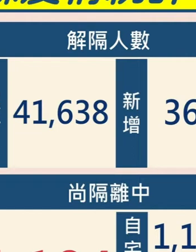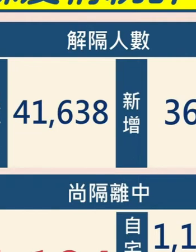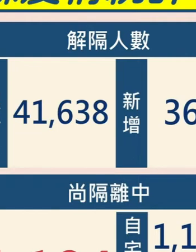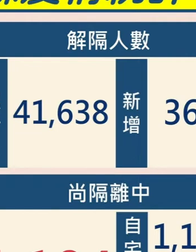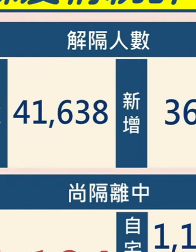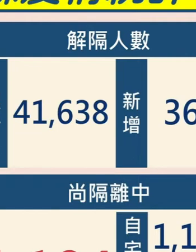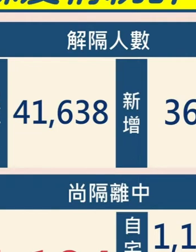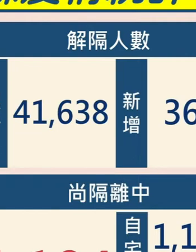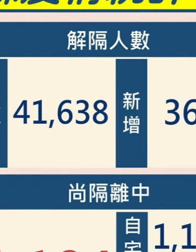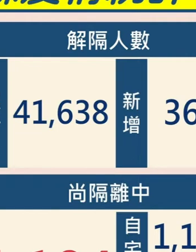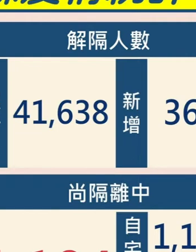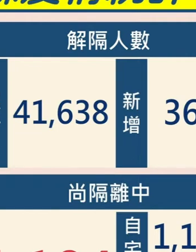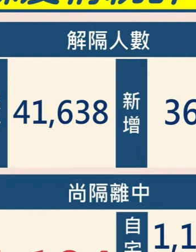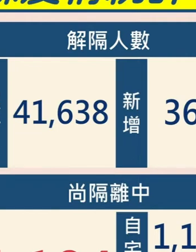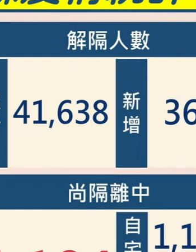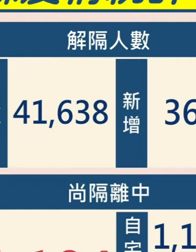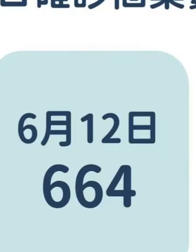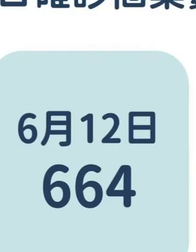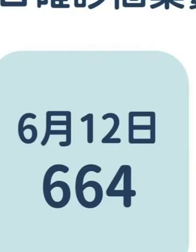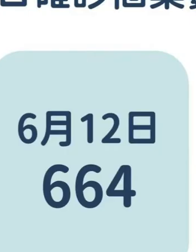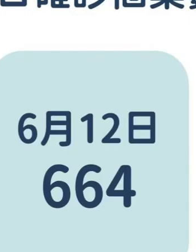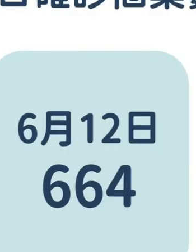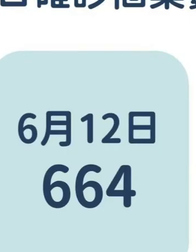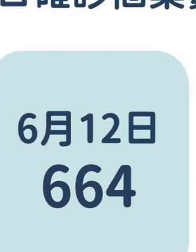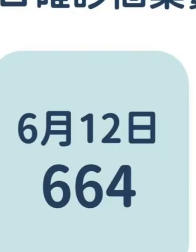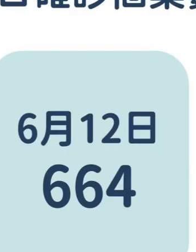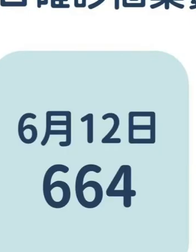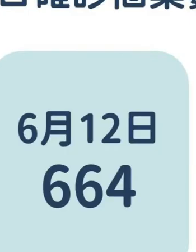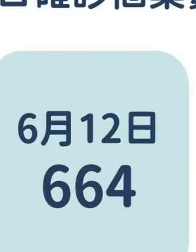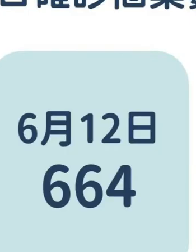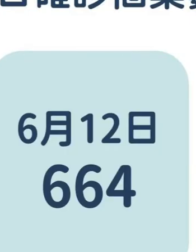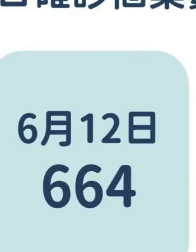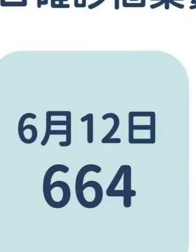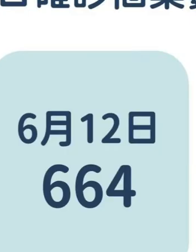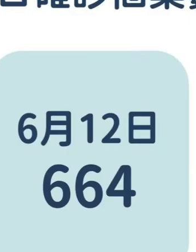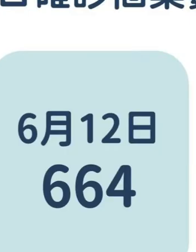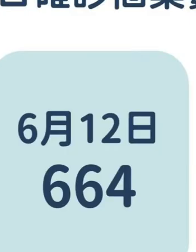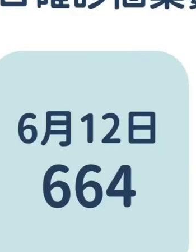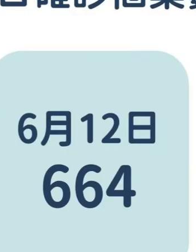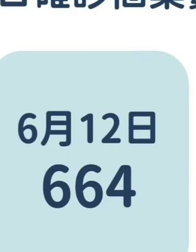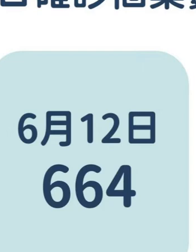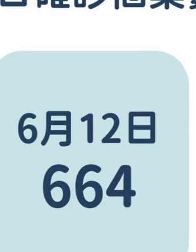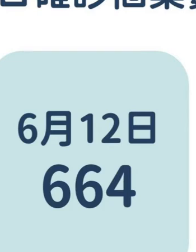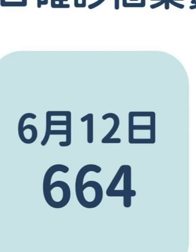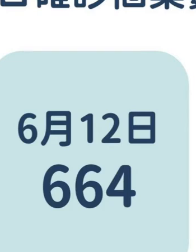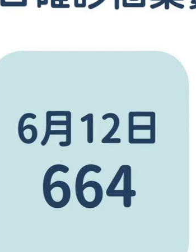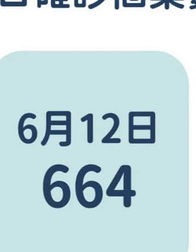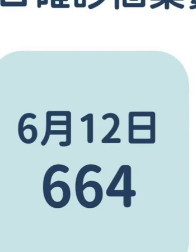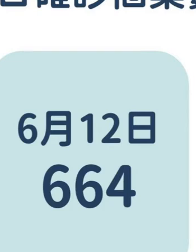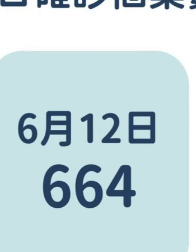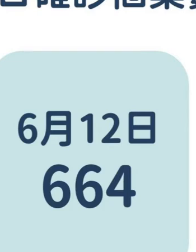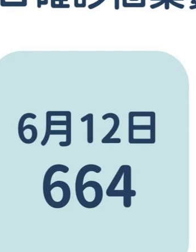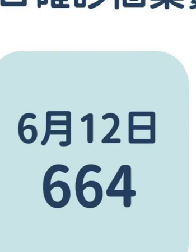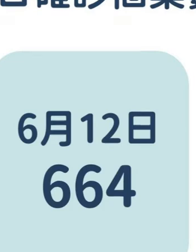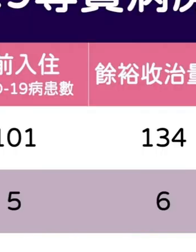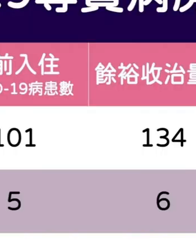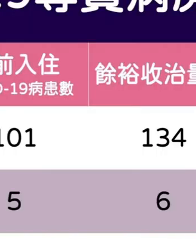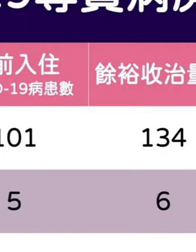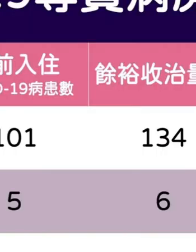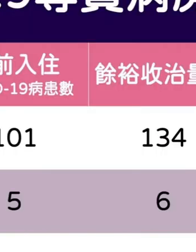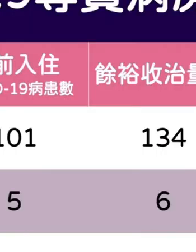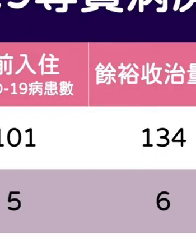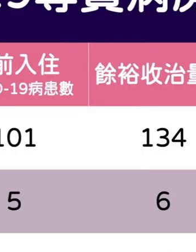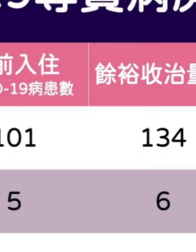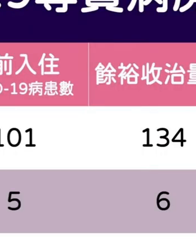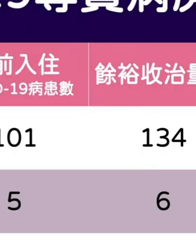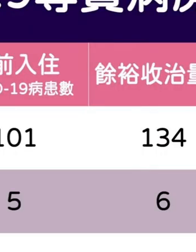的确诊人数做比较，上周末1988人和这周末1738人，花莲疫情有些微的趋缓，并提到布